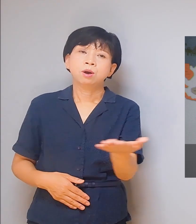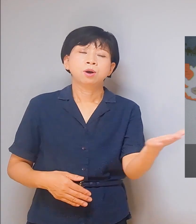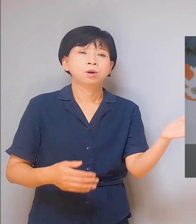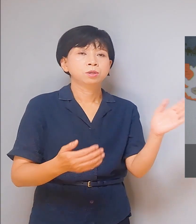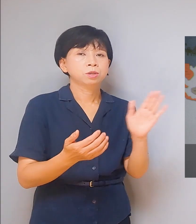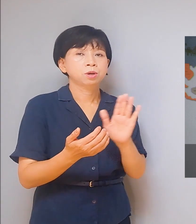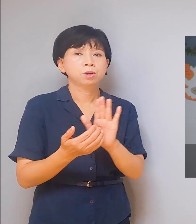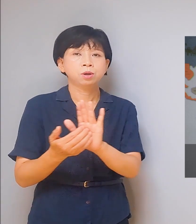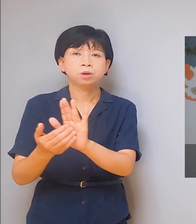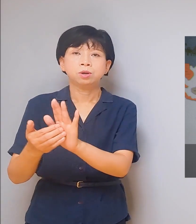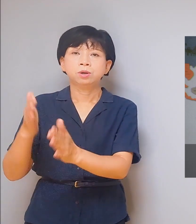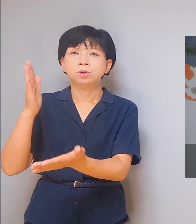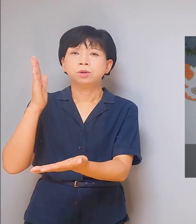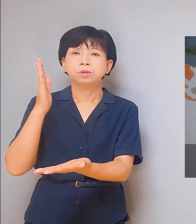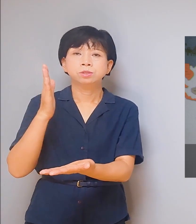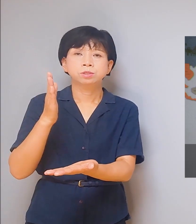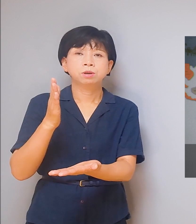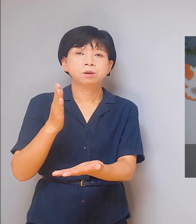은혜 너